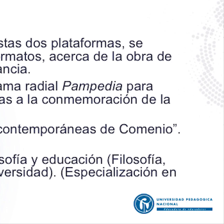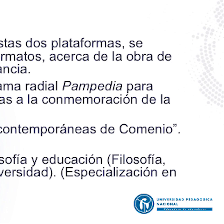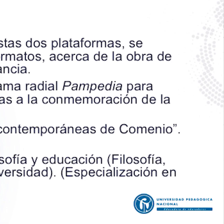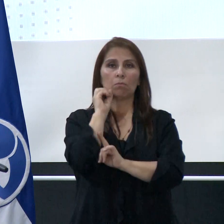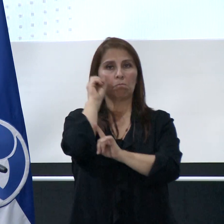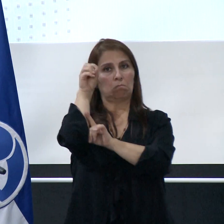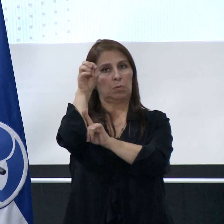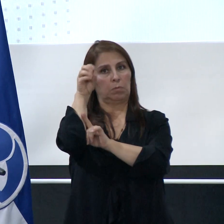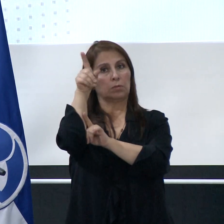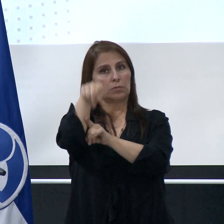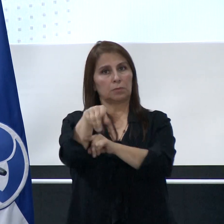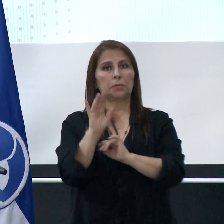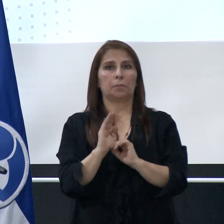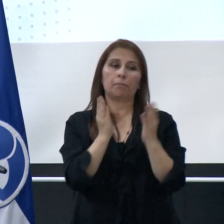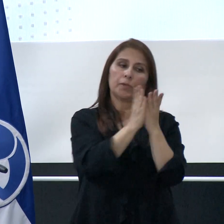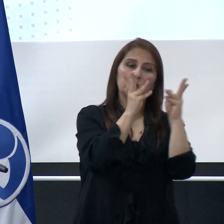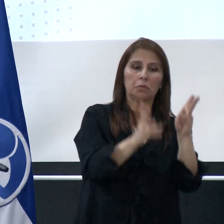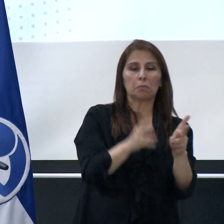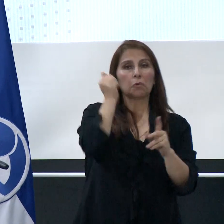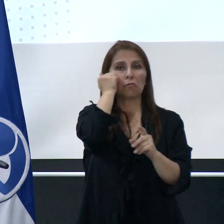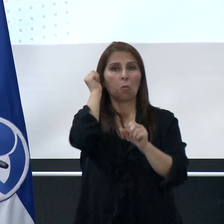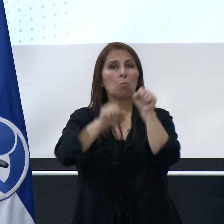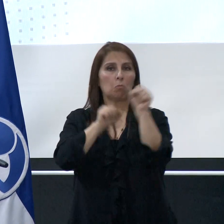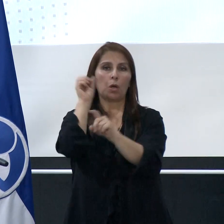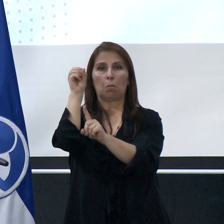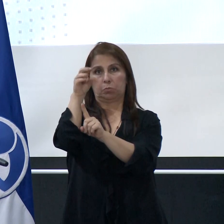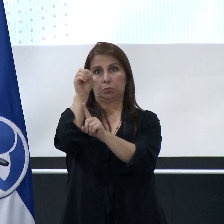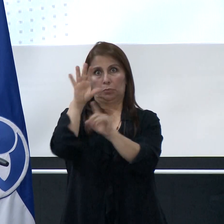ponentes a estudiantes y profesores